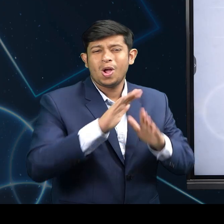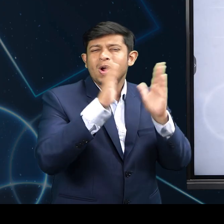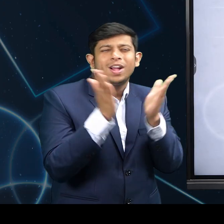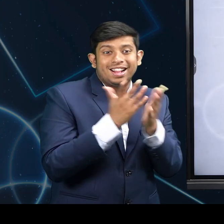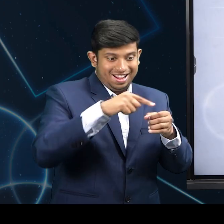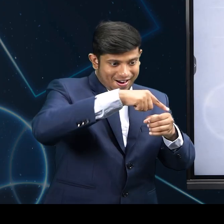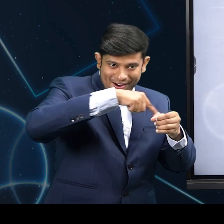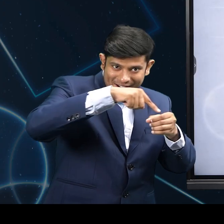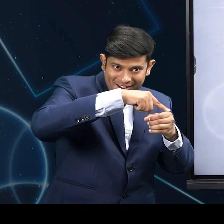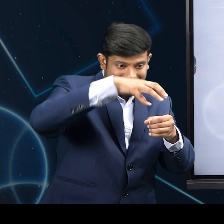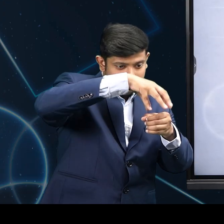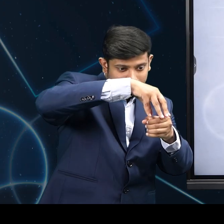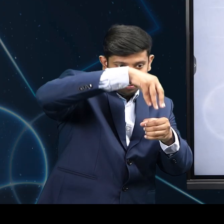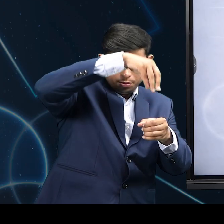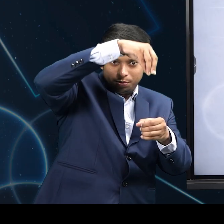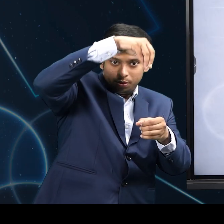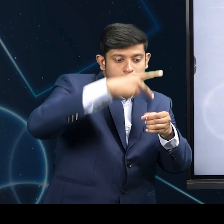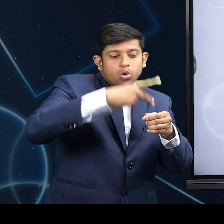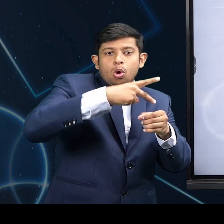ಕೋನ್ನ ಒಟ್ಟು ಮೇಲ್ಮೈ ವಿಸ್ತೀರ್ಣ,